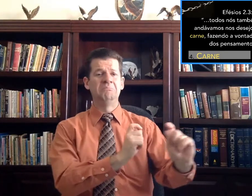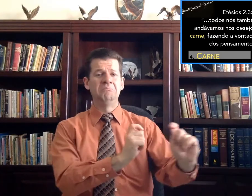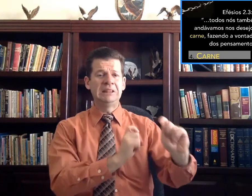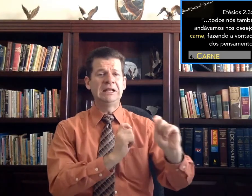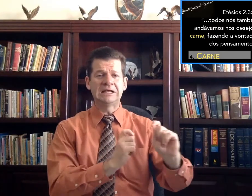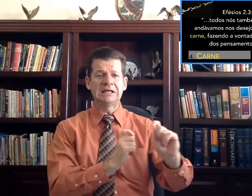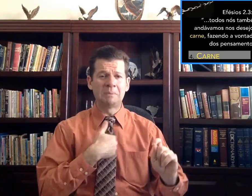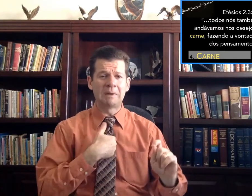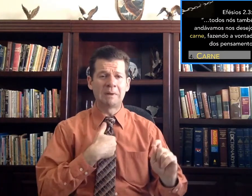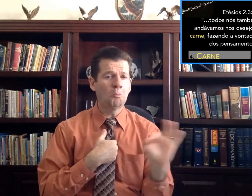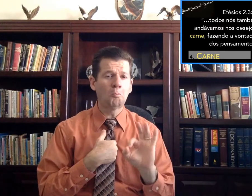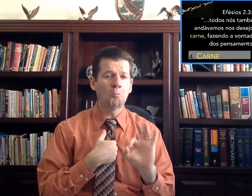Tentação para mim,